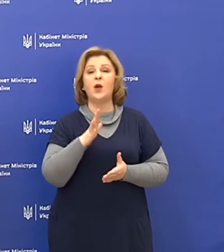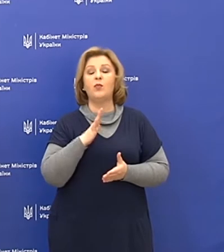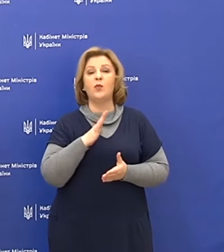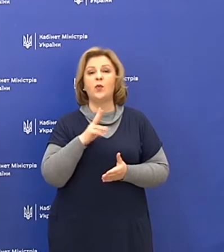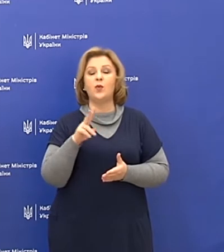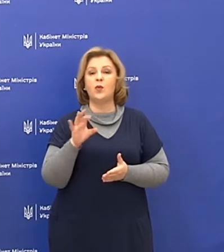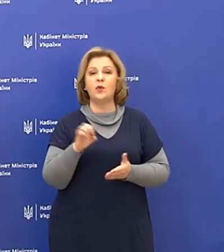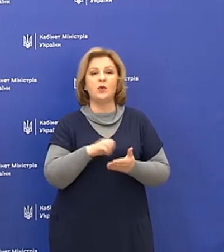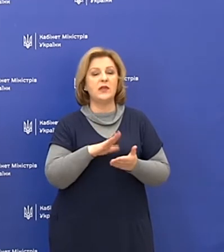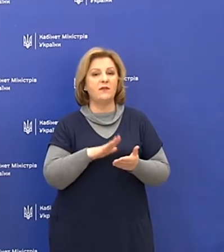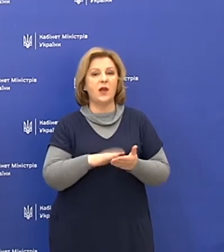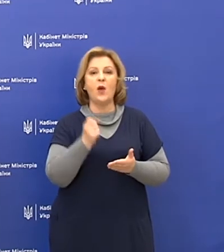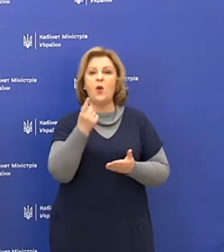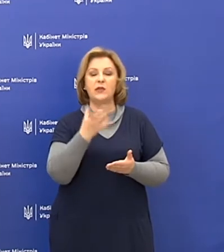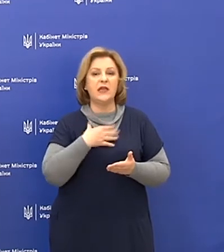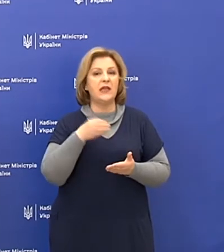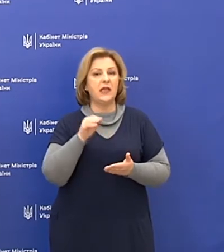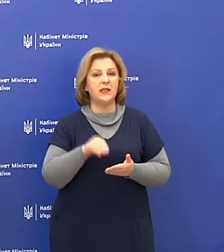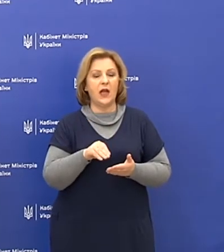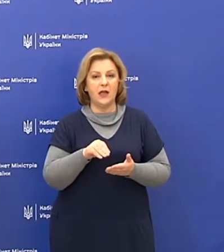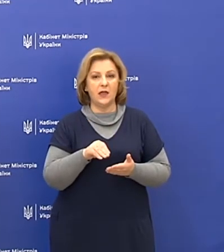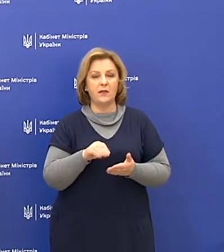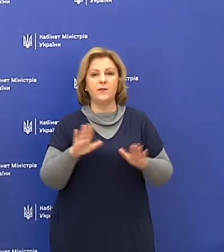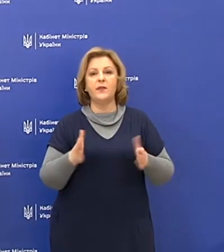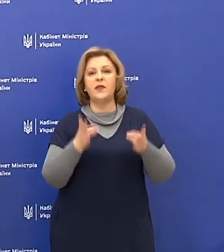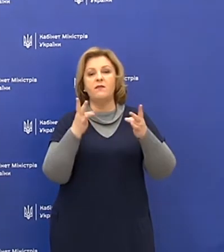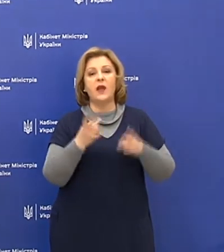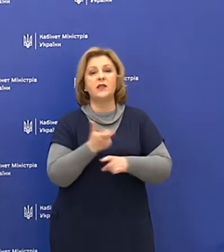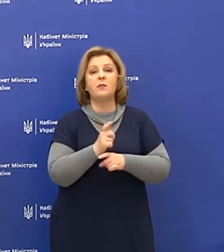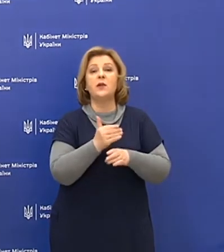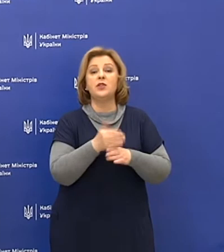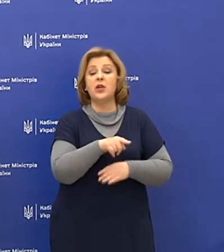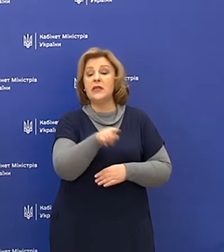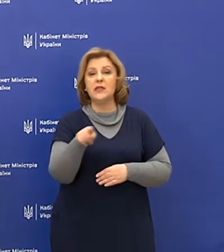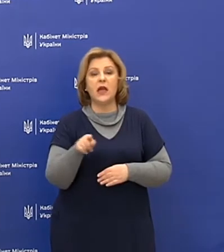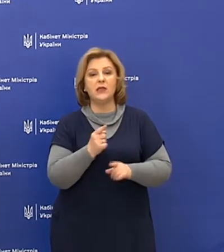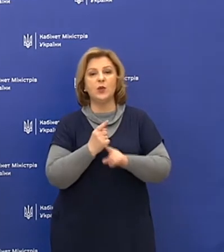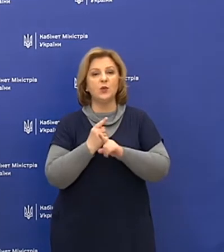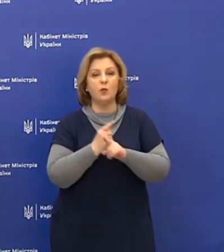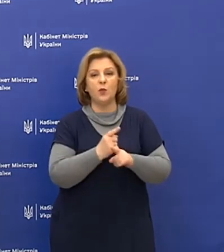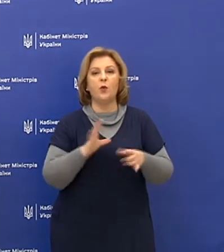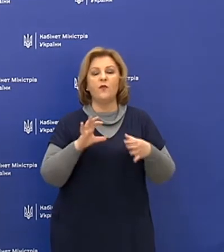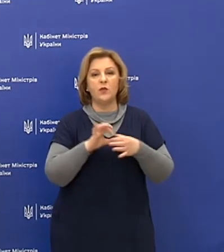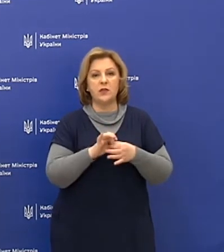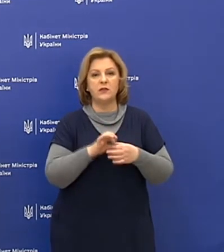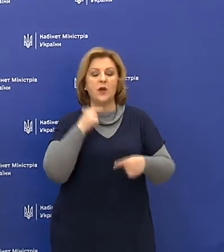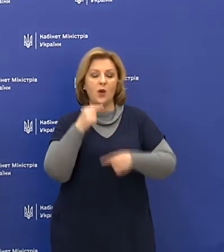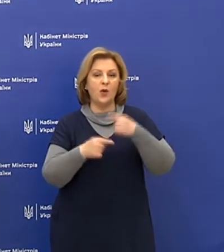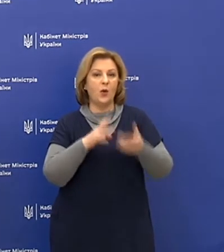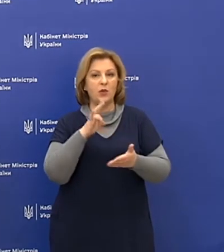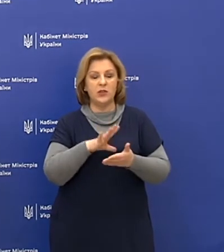зафіксовано 11 летальних випадків, більша частина з яких супроводжувалась хронічними